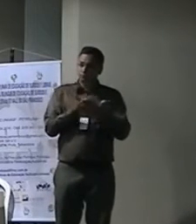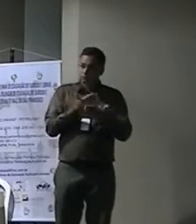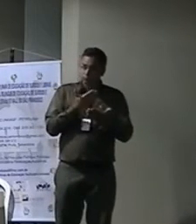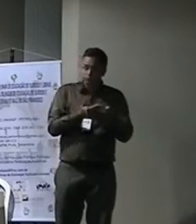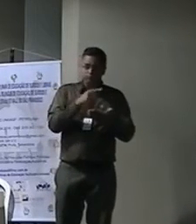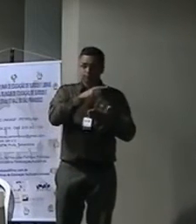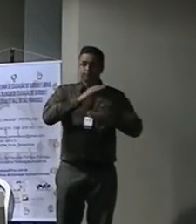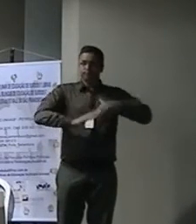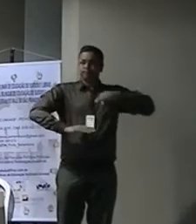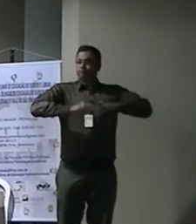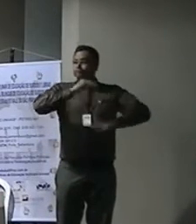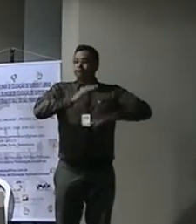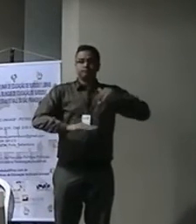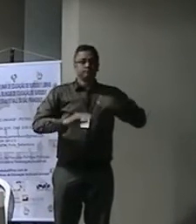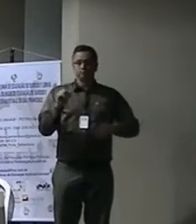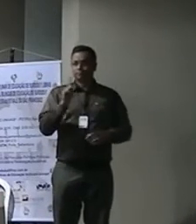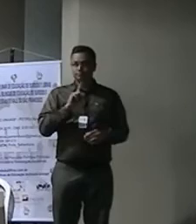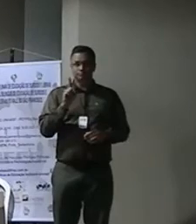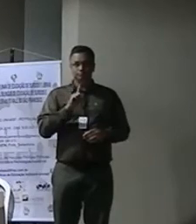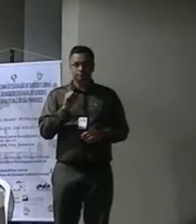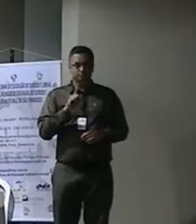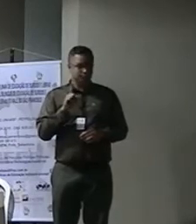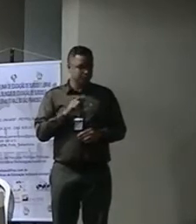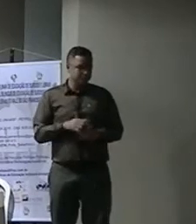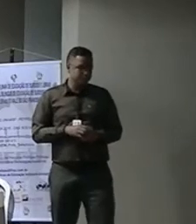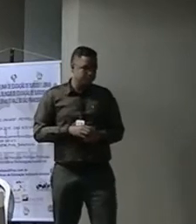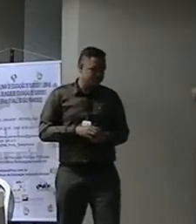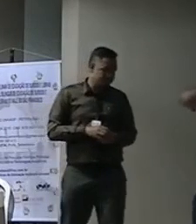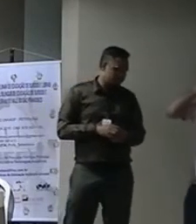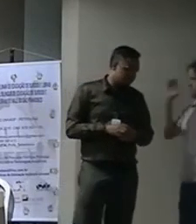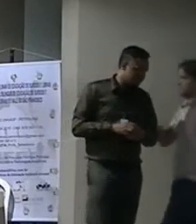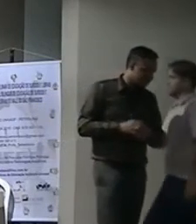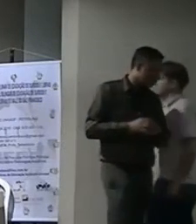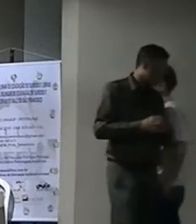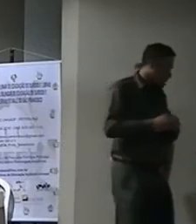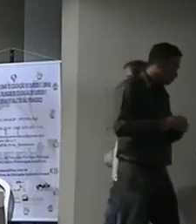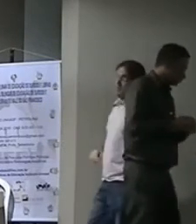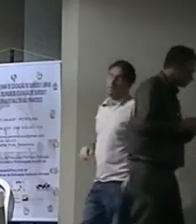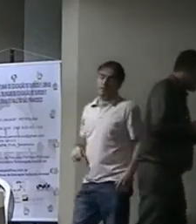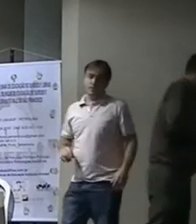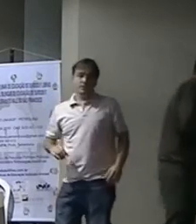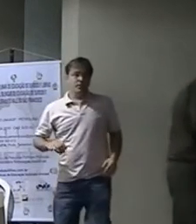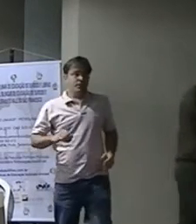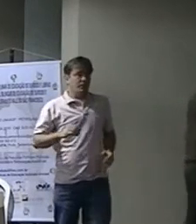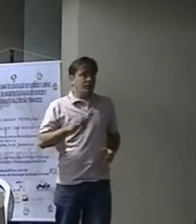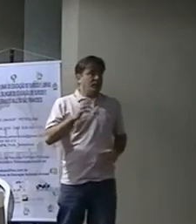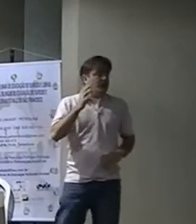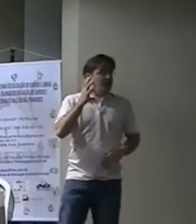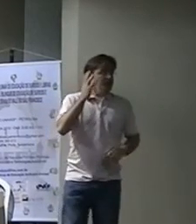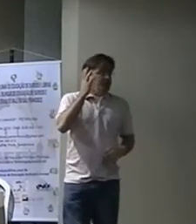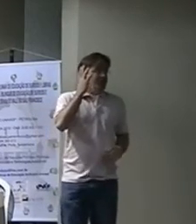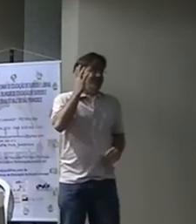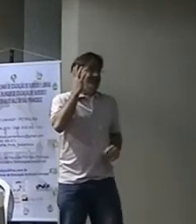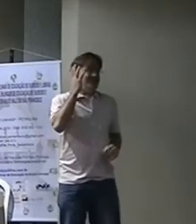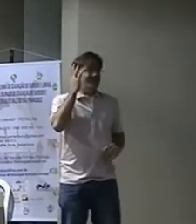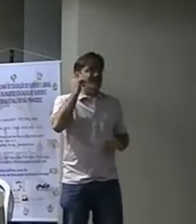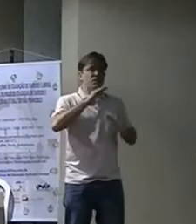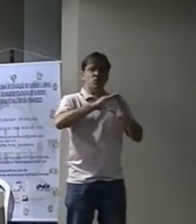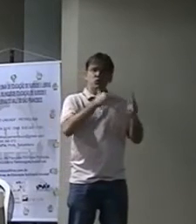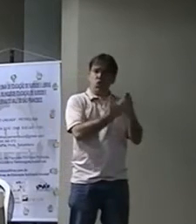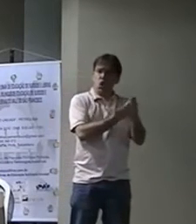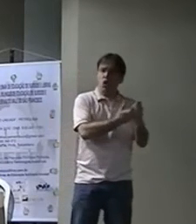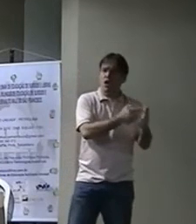preparo. Ela não está conseguindo dar conta dela mesma, como é que ela vai, né, atingir a